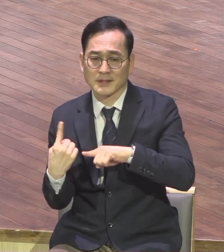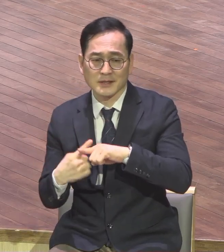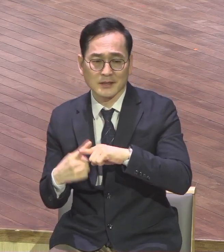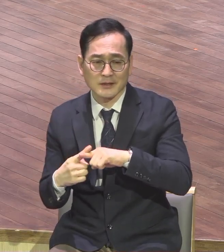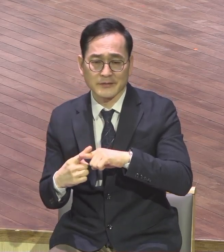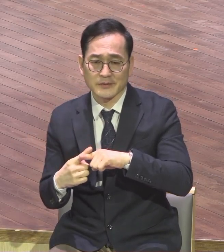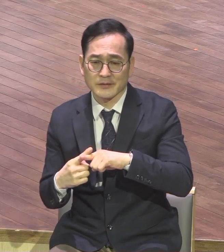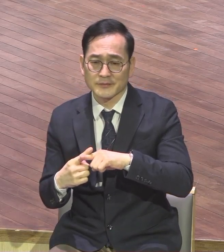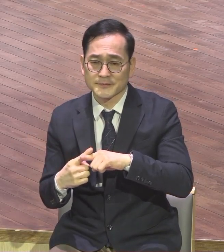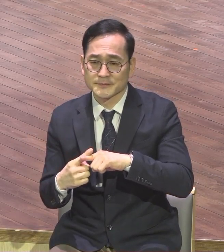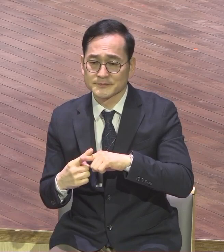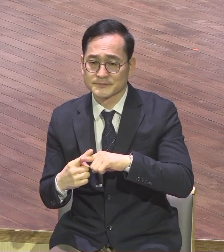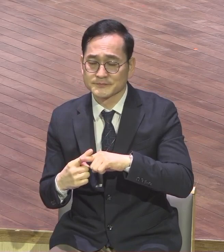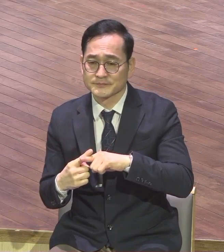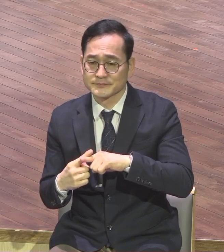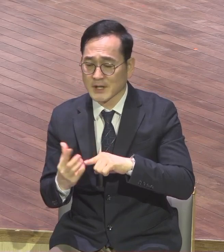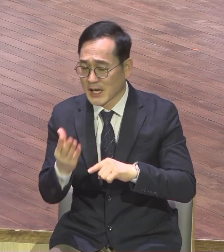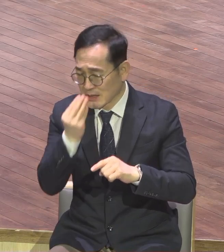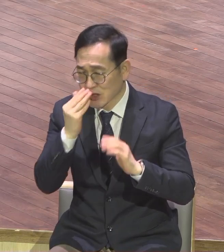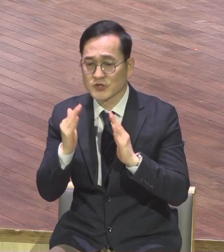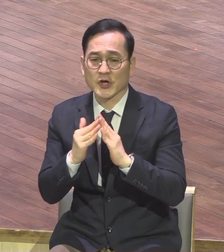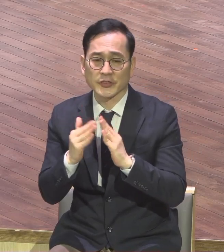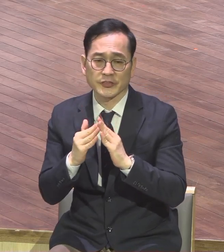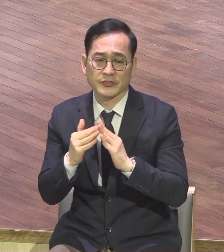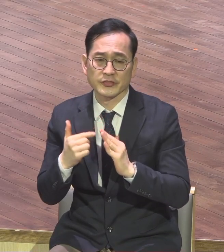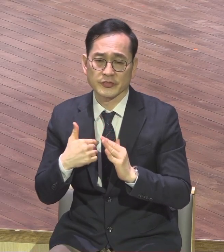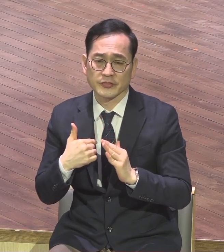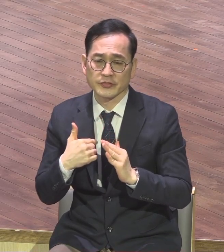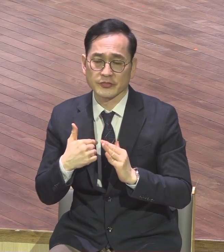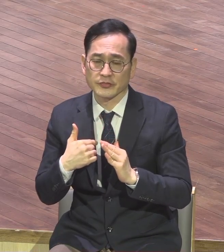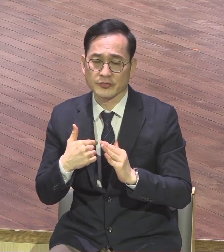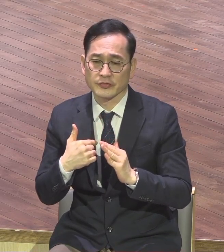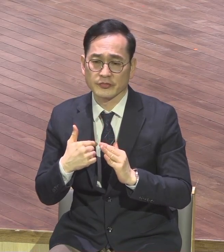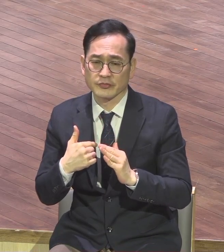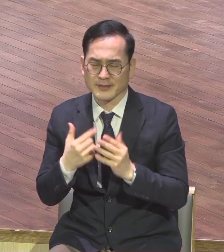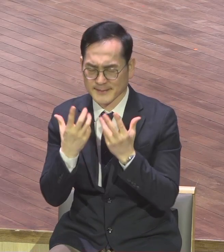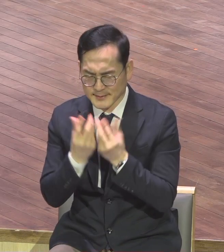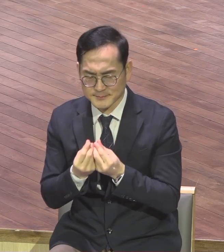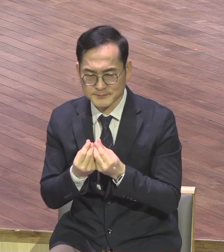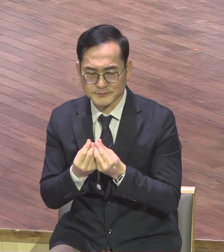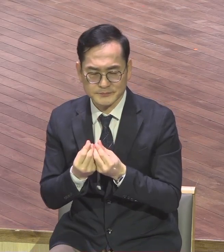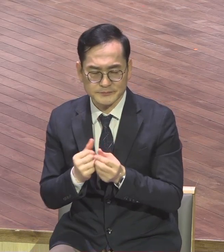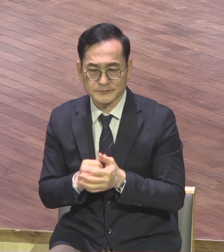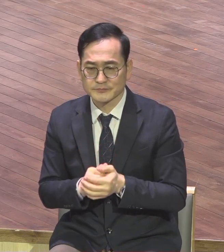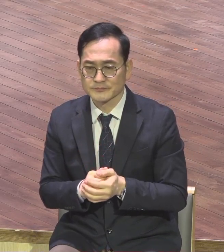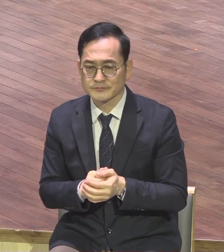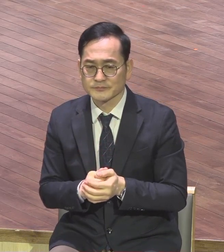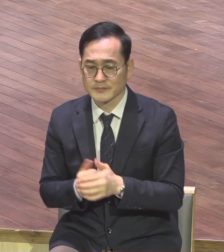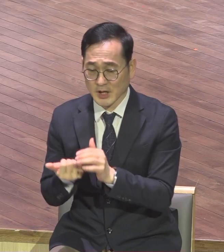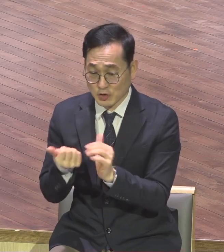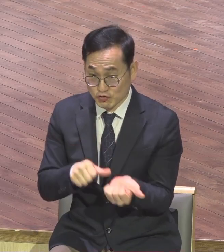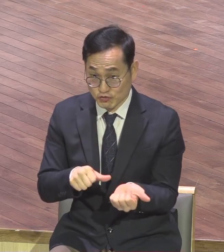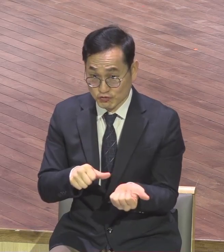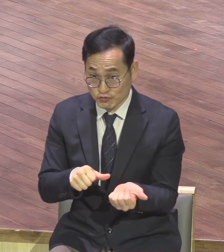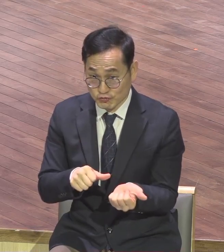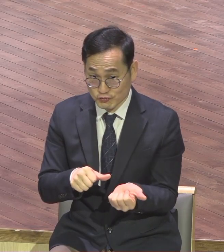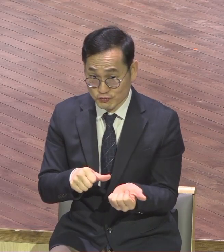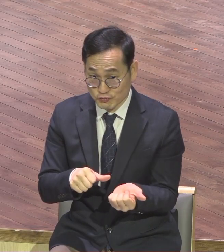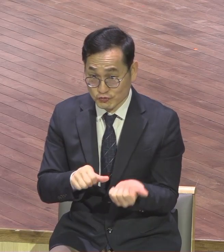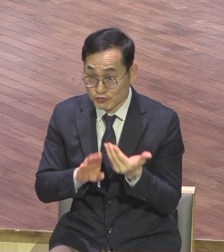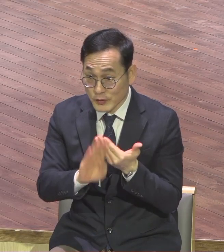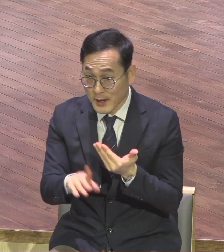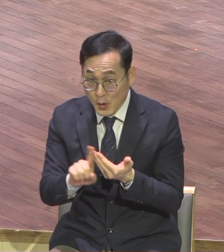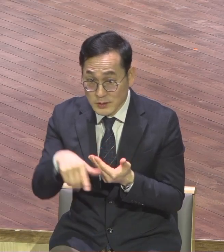내 몸이 교회라고, 성전이라고. 쉽게 설명하면 한마디로 무슨 말입니까? 죽어도 천국 간다 이 말이에요.